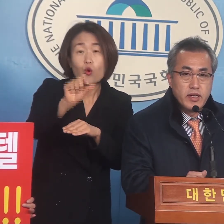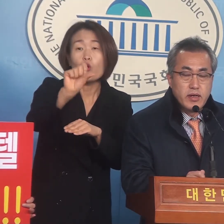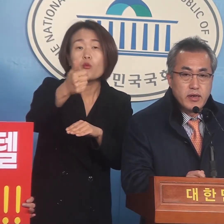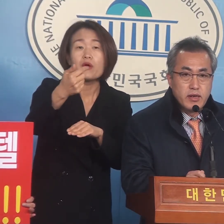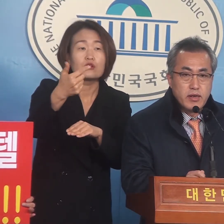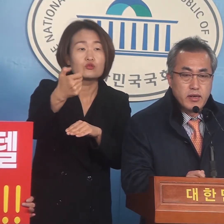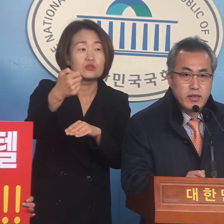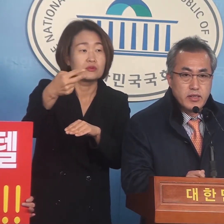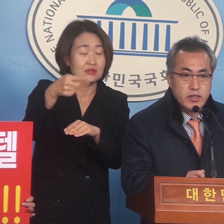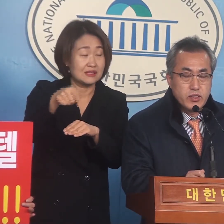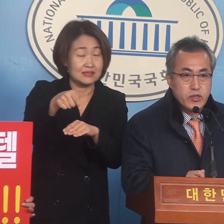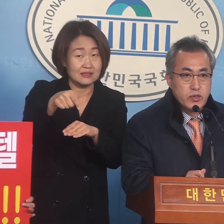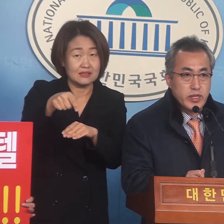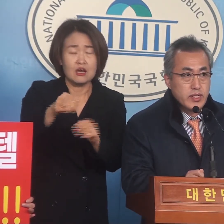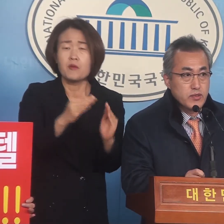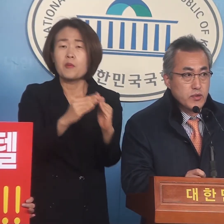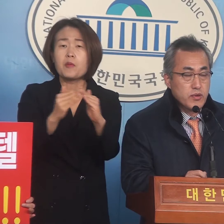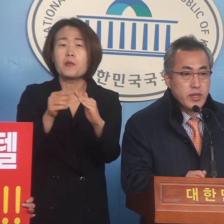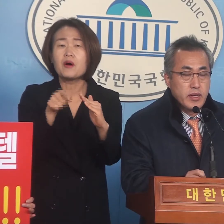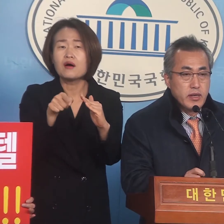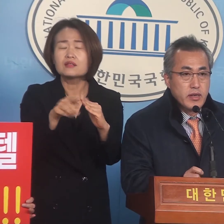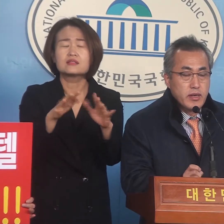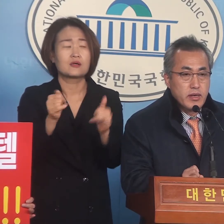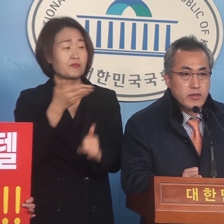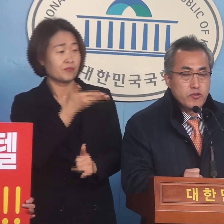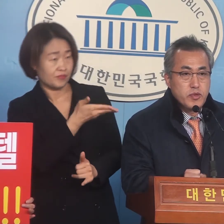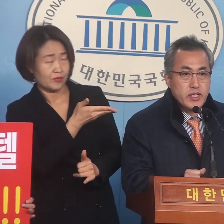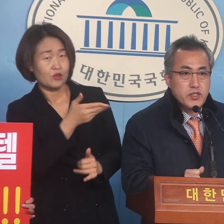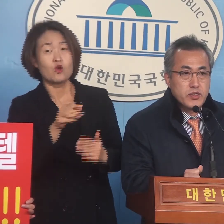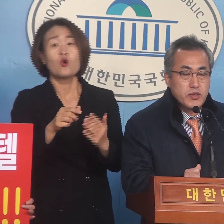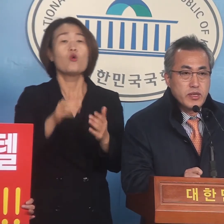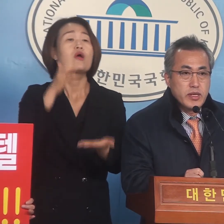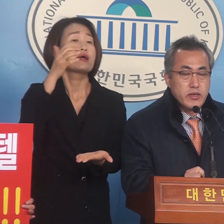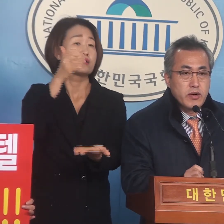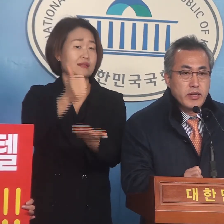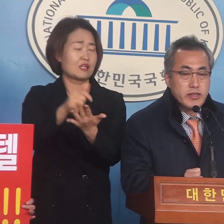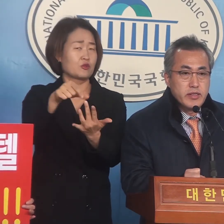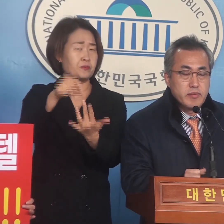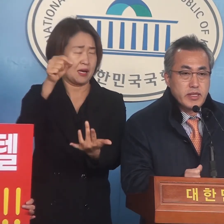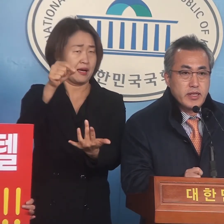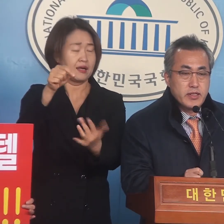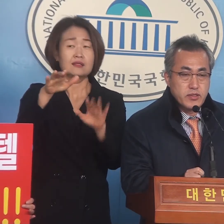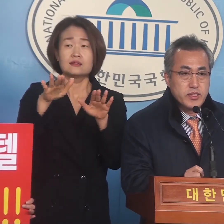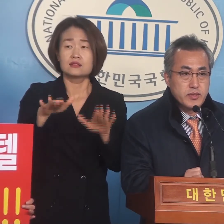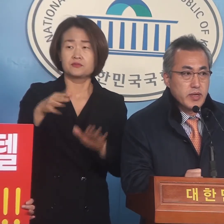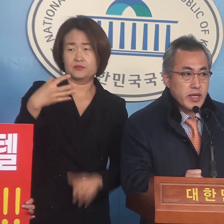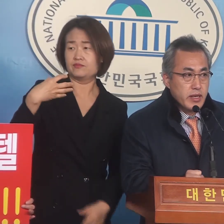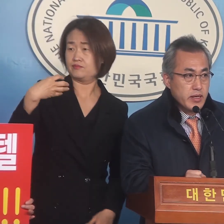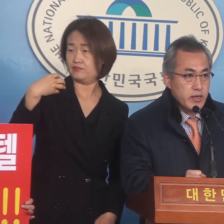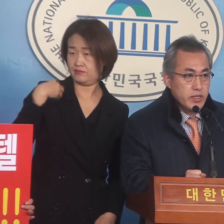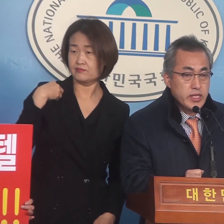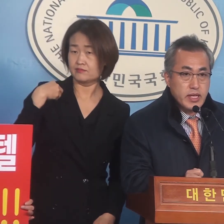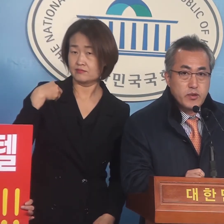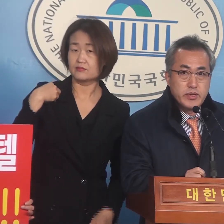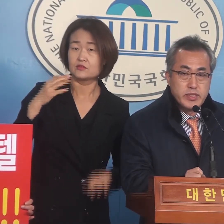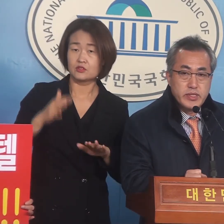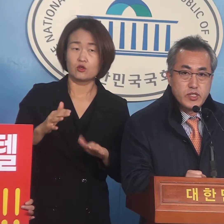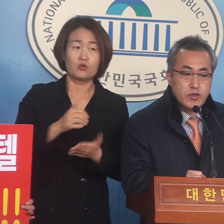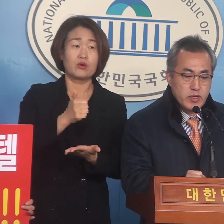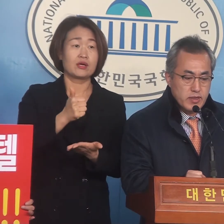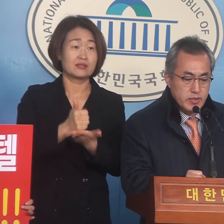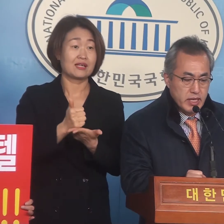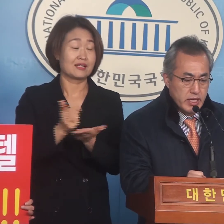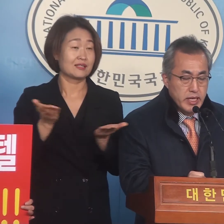566세대에서 이 저를 회장으로 투표하셔서 역할을 맡아서 지금 회장을 하고